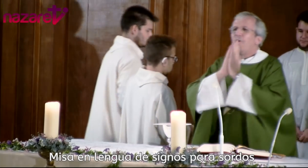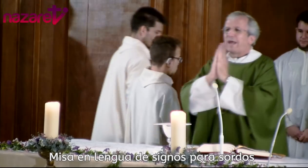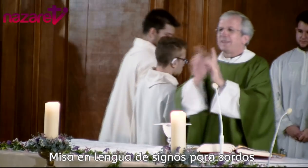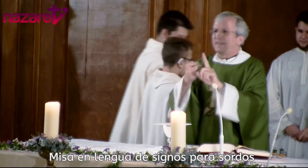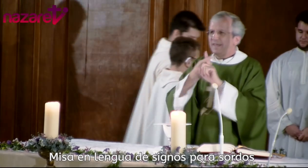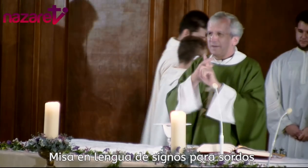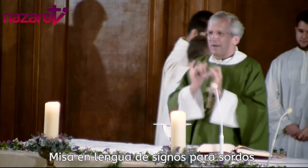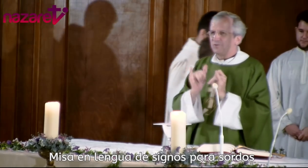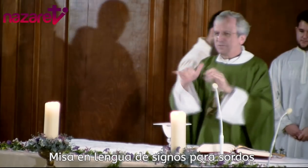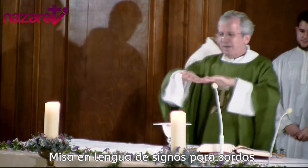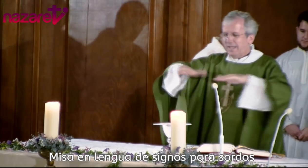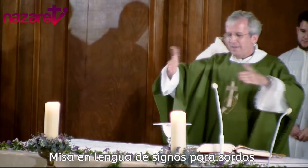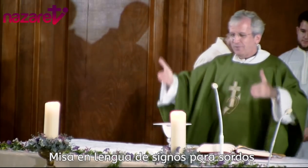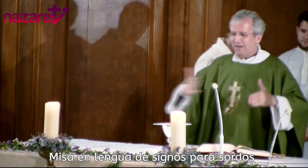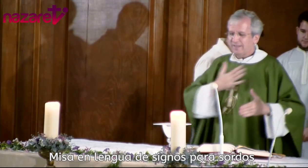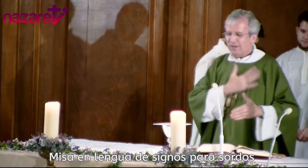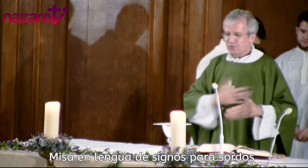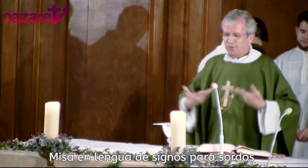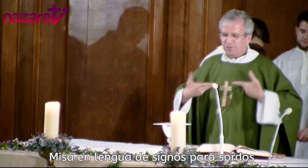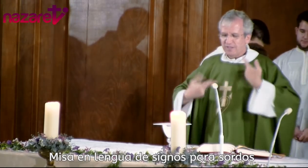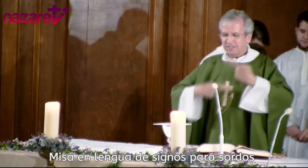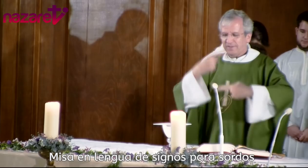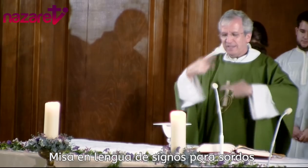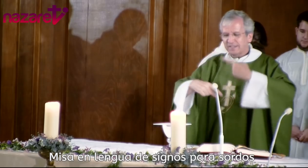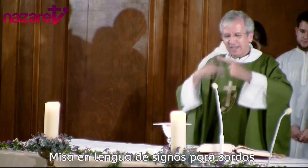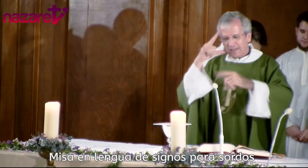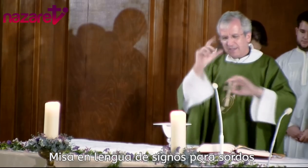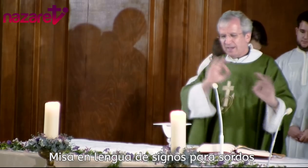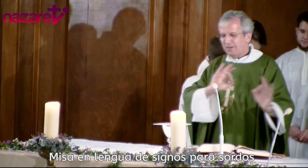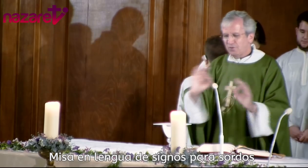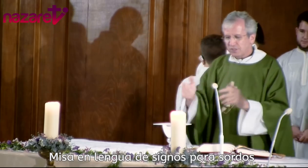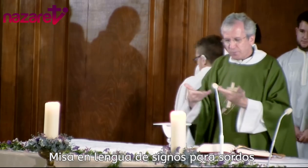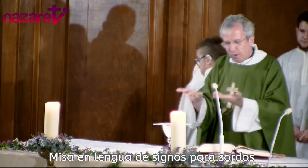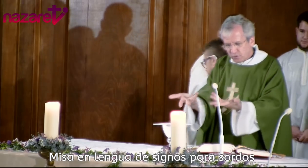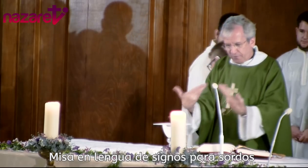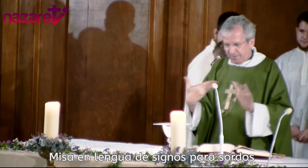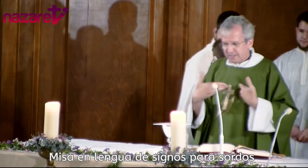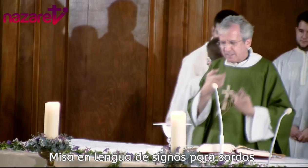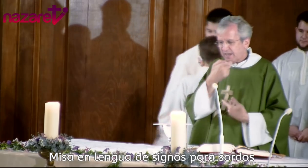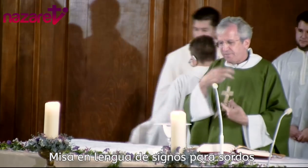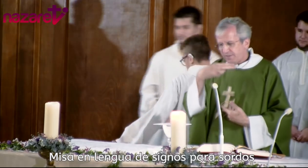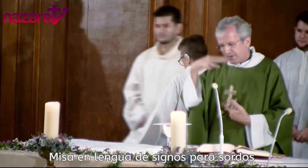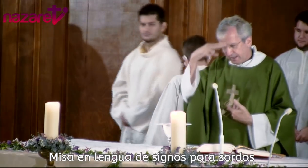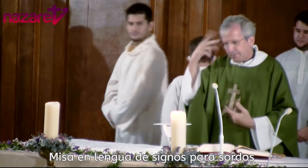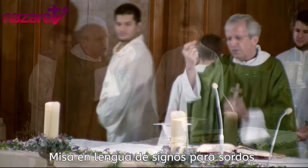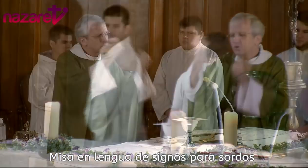Orad, hermanos, para que llevando al altar los gozos y las fatigas de cada día, nos dispongamos a ofrecer este sacrificio agradable a Dios,